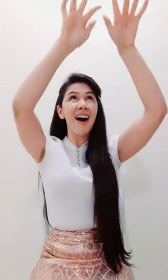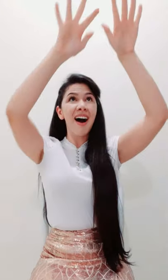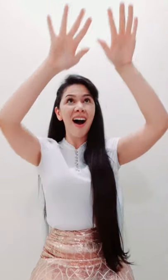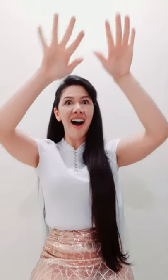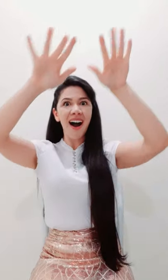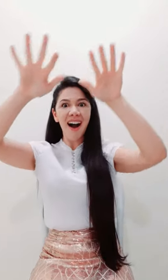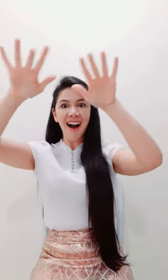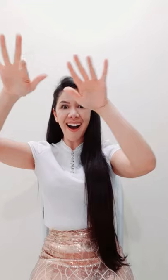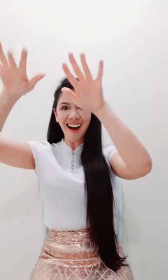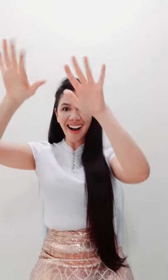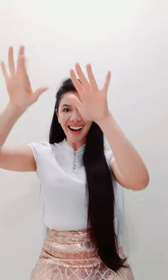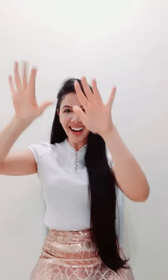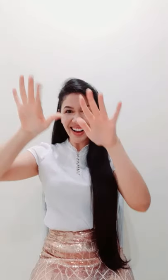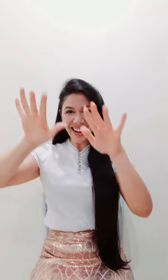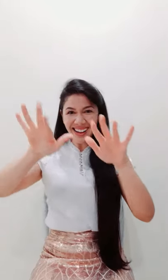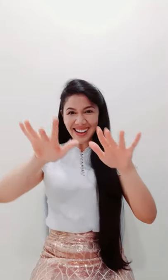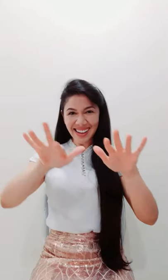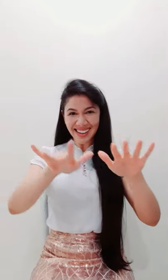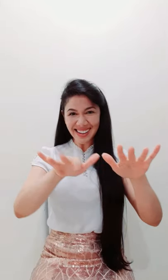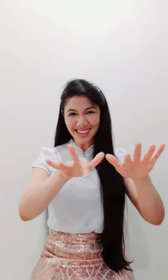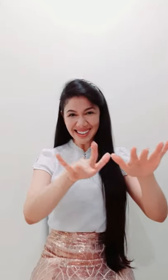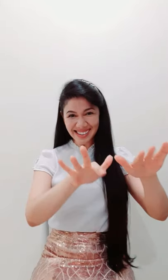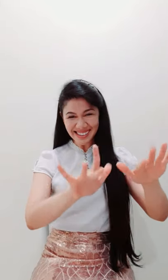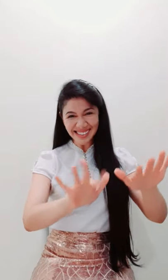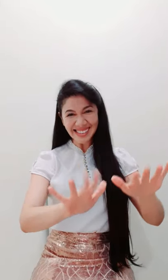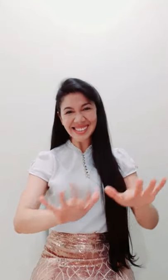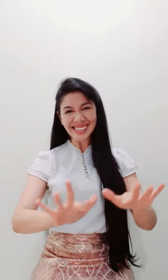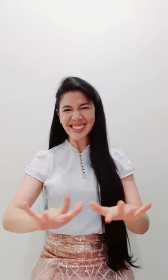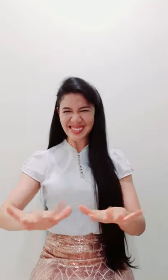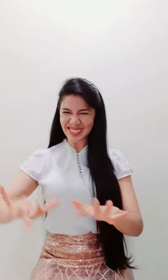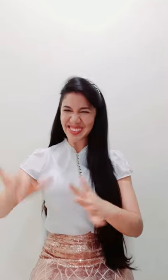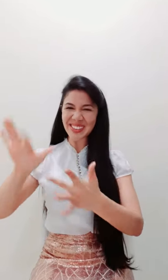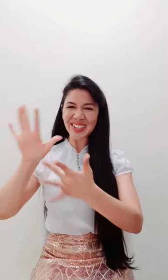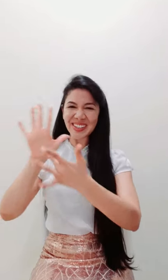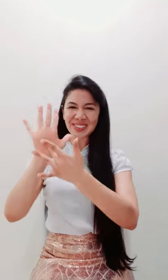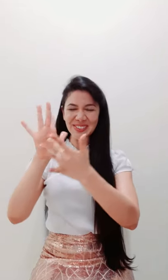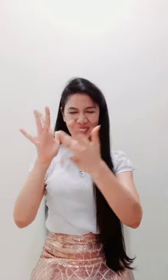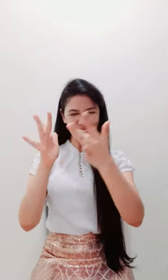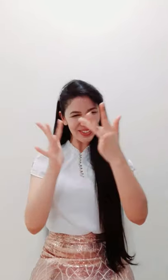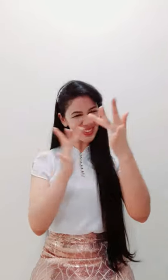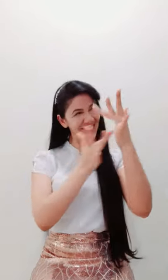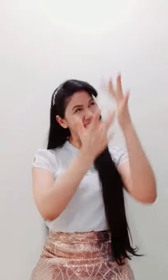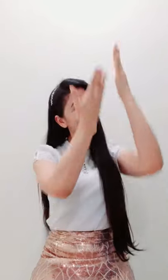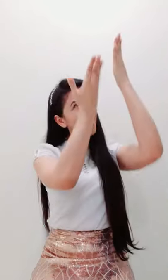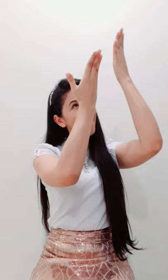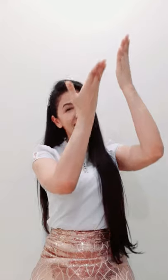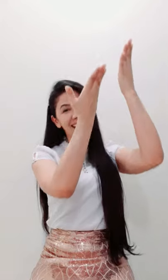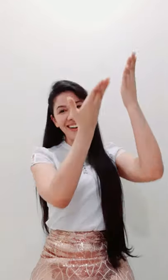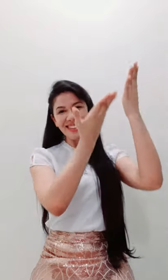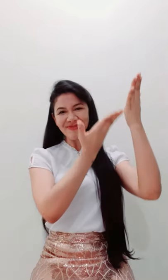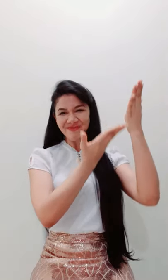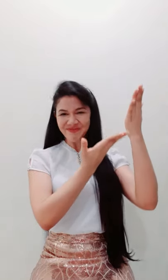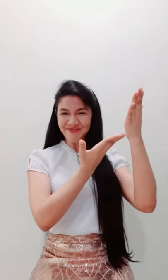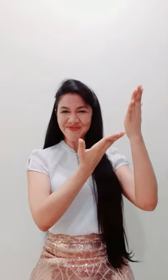celestiais Eis que vem o verdadeiro